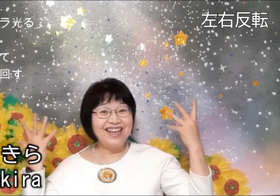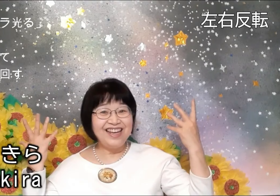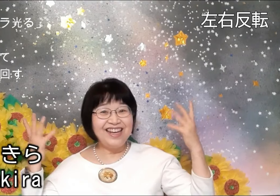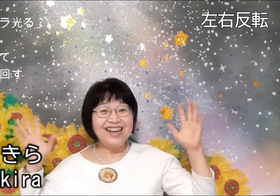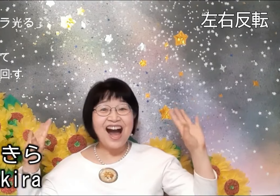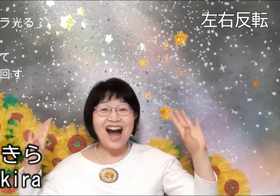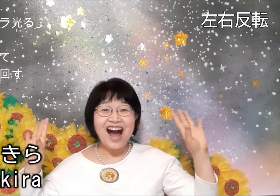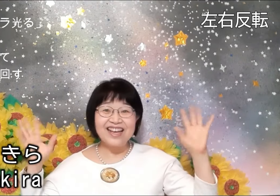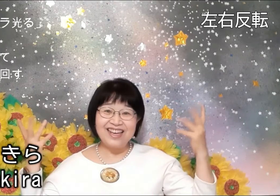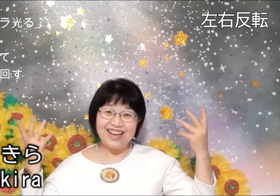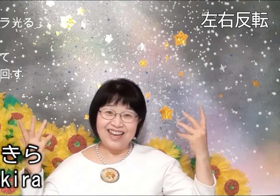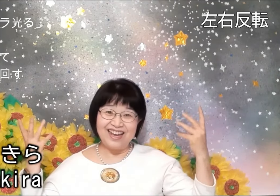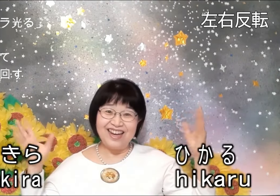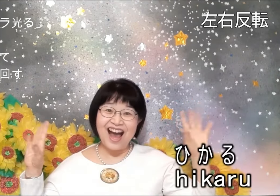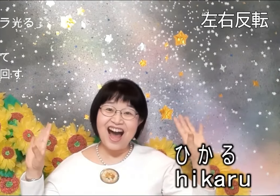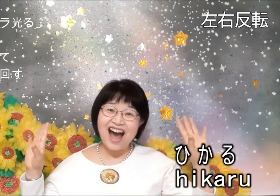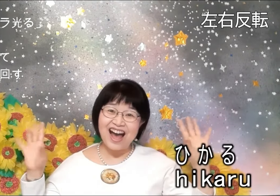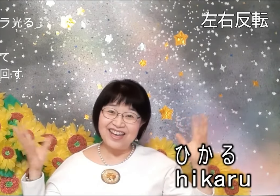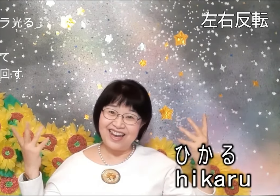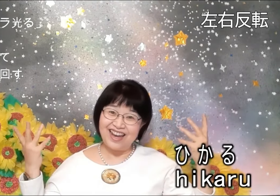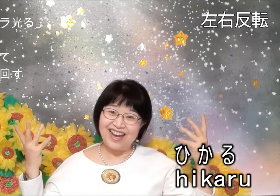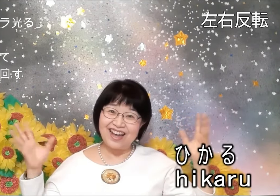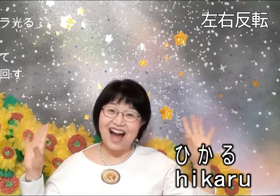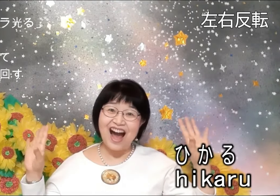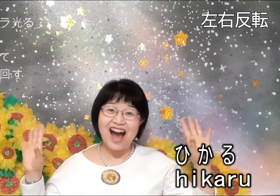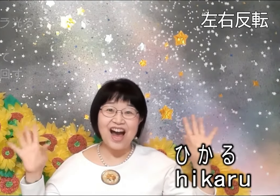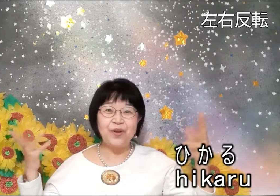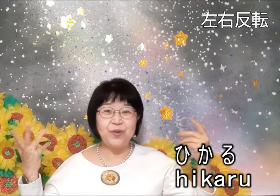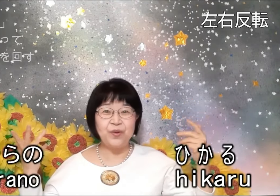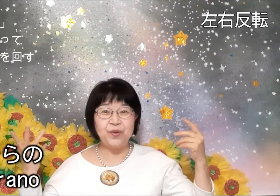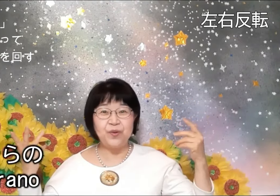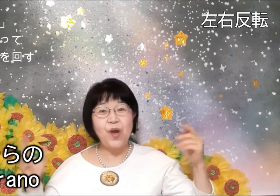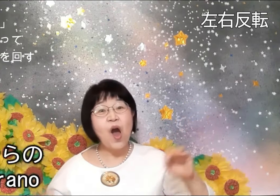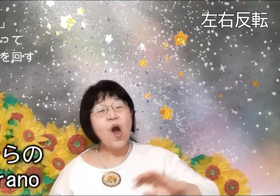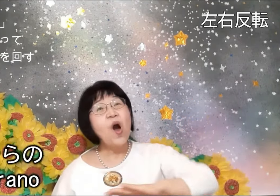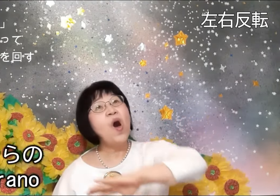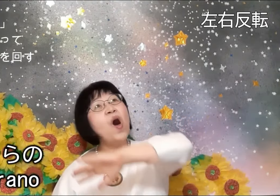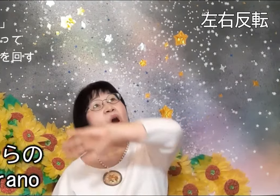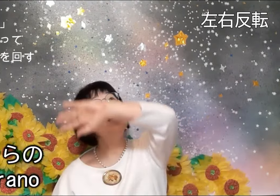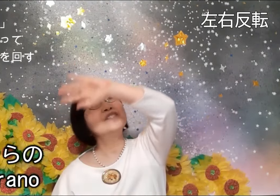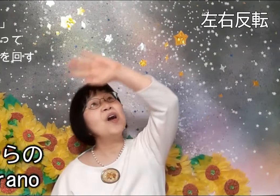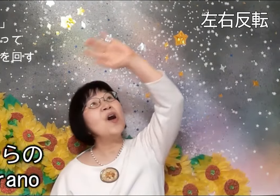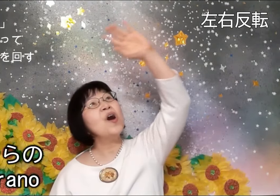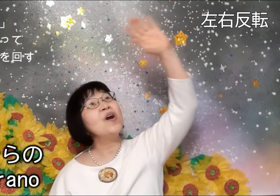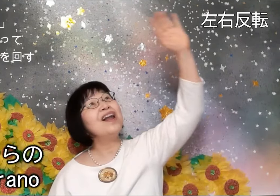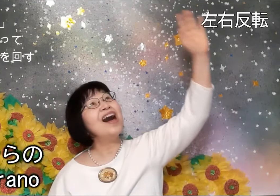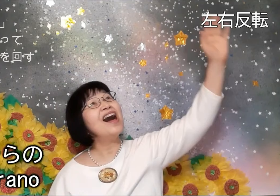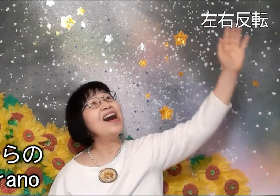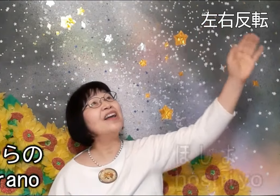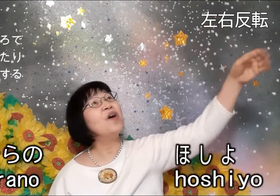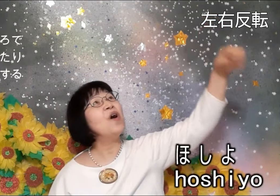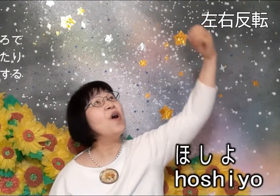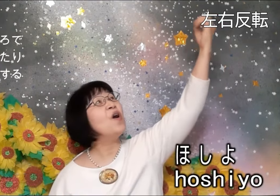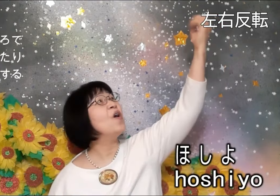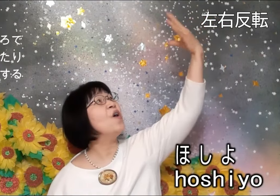キラキラ光るお空の